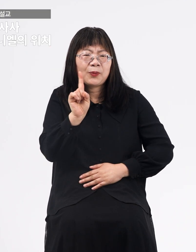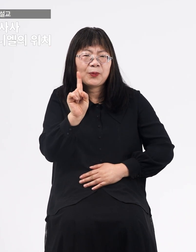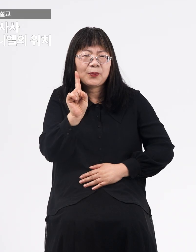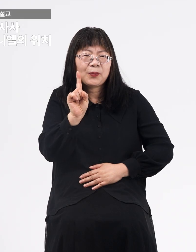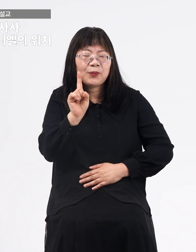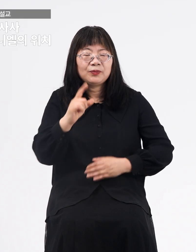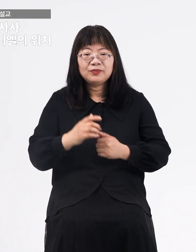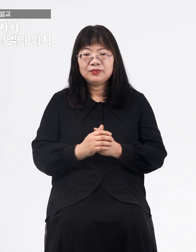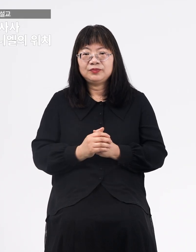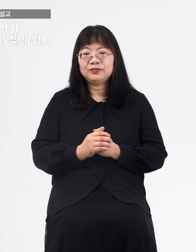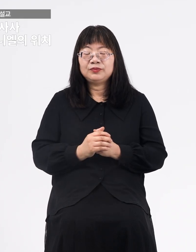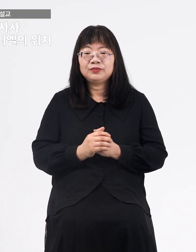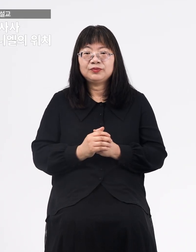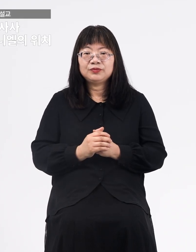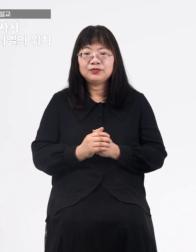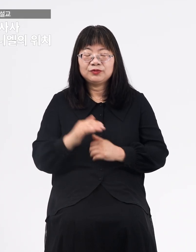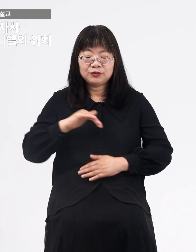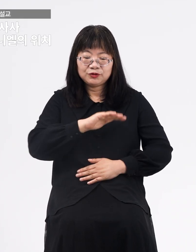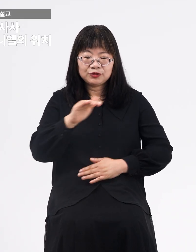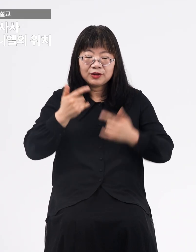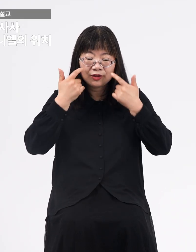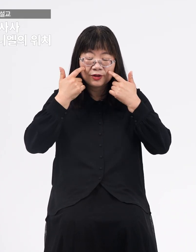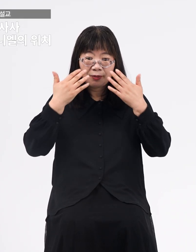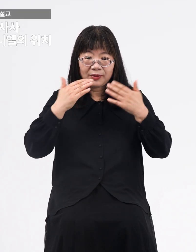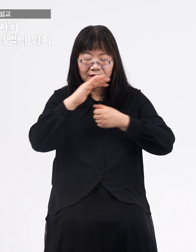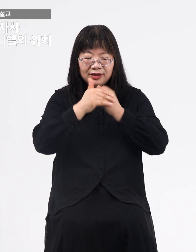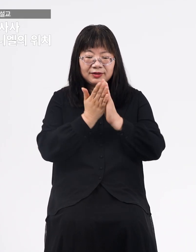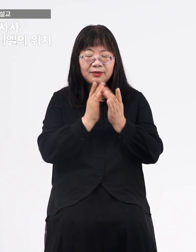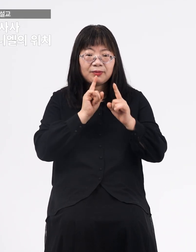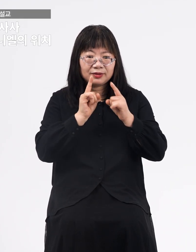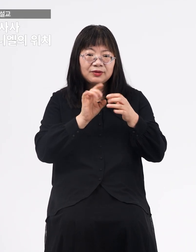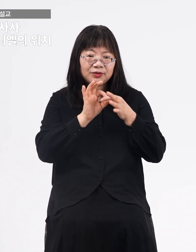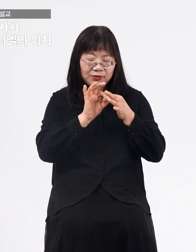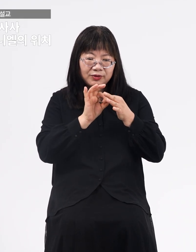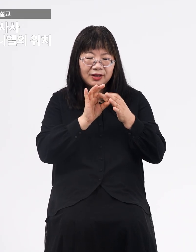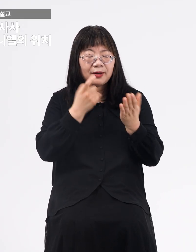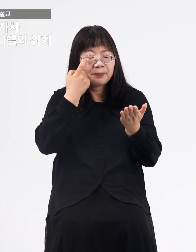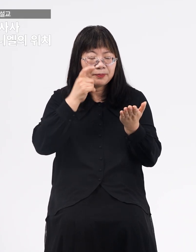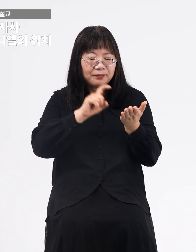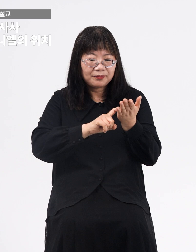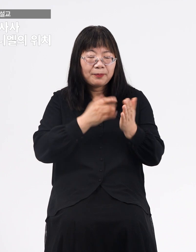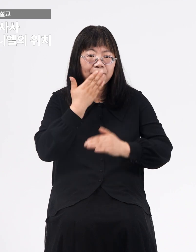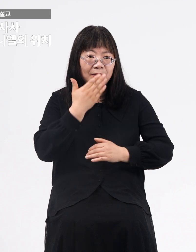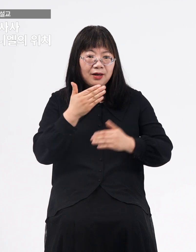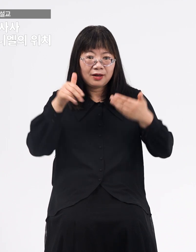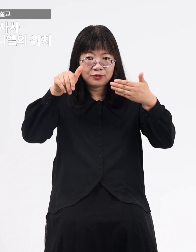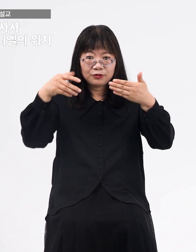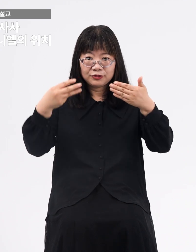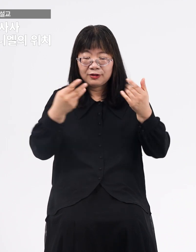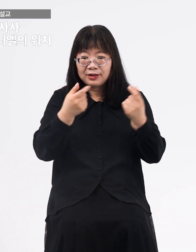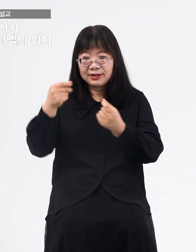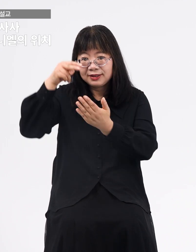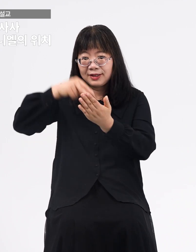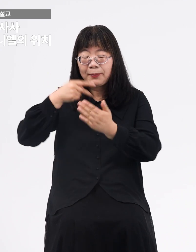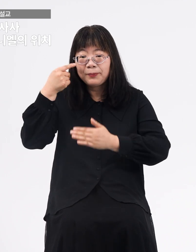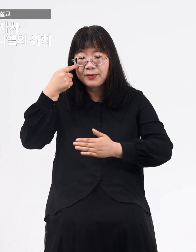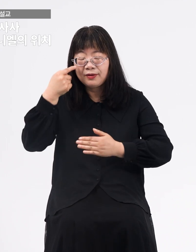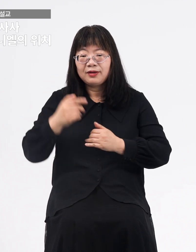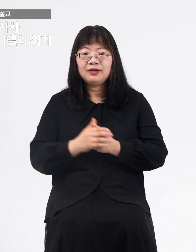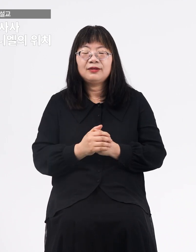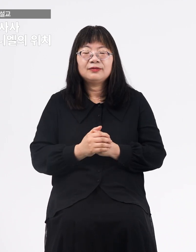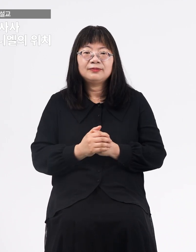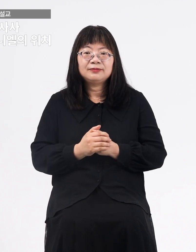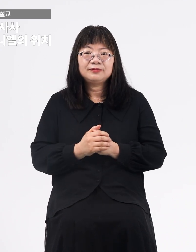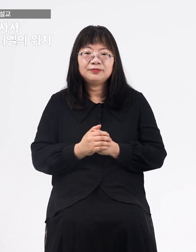되는가, 여기에서 우리가 선명하게 본문을 통해 만날 수가 있는 거죠. 9절을 한번 같이 읽어볼까요?